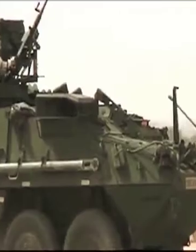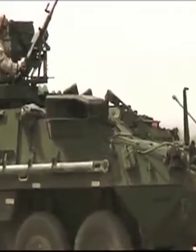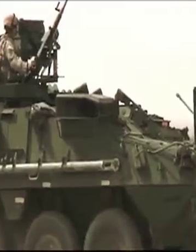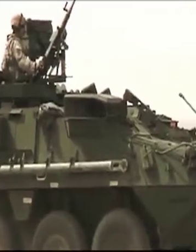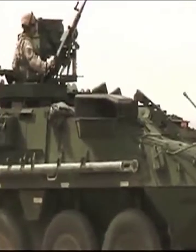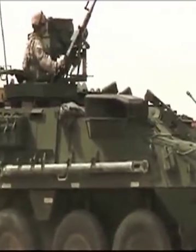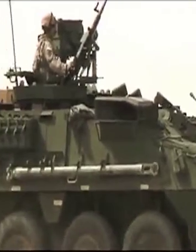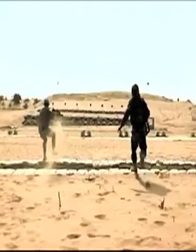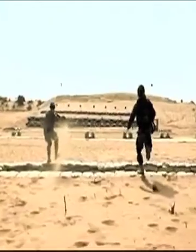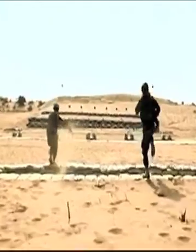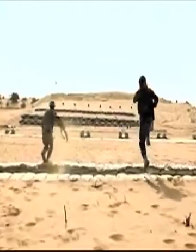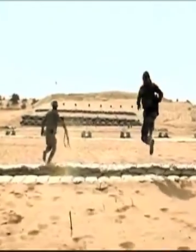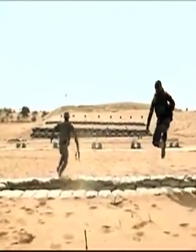चुने हम,